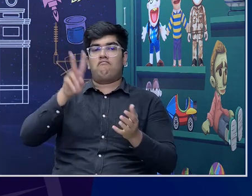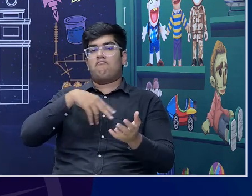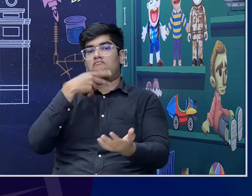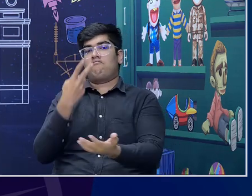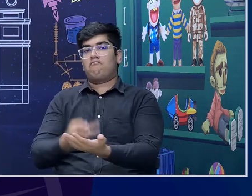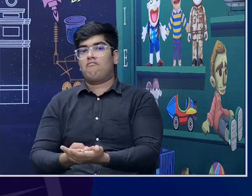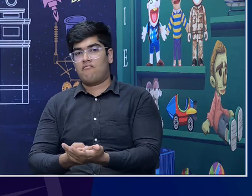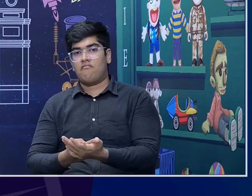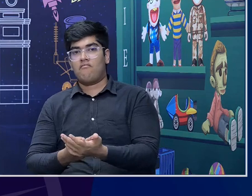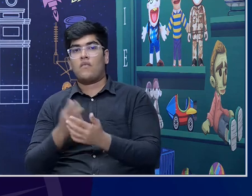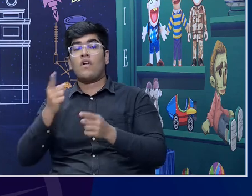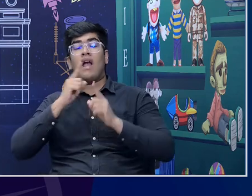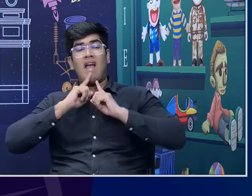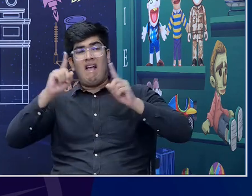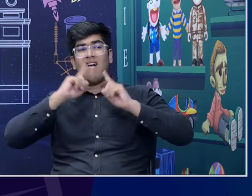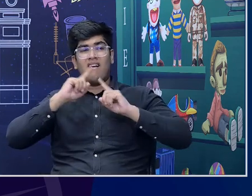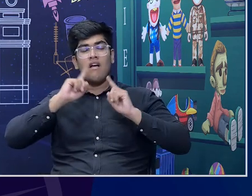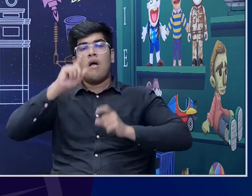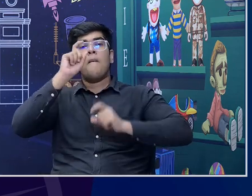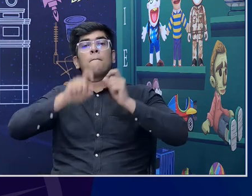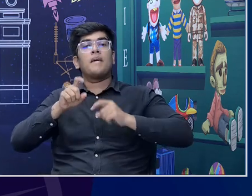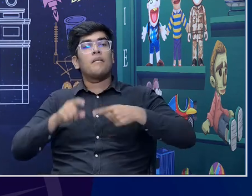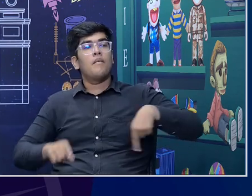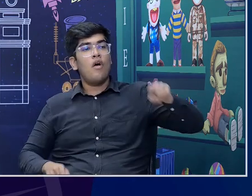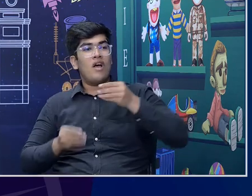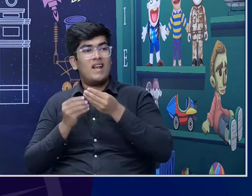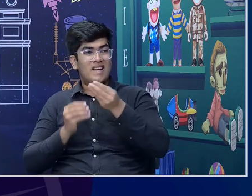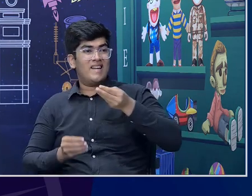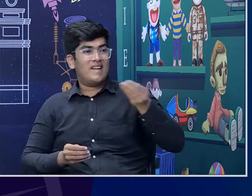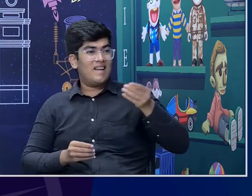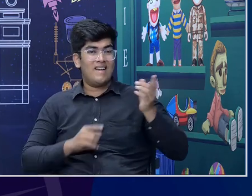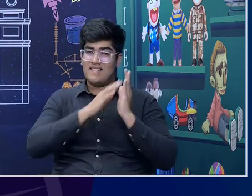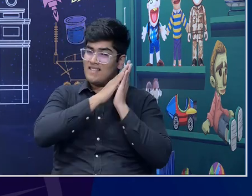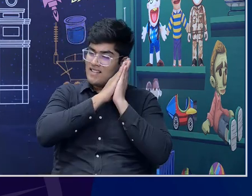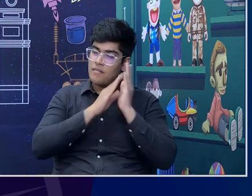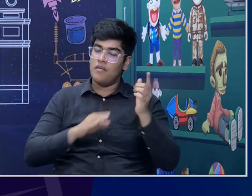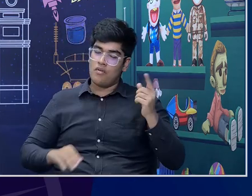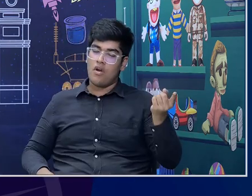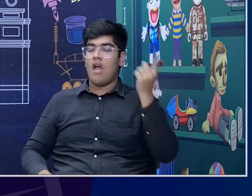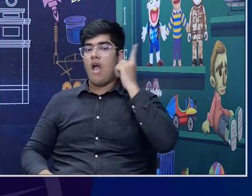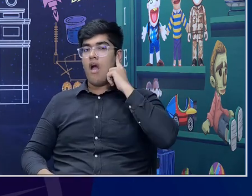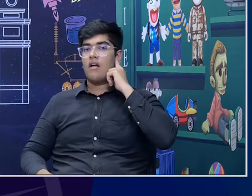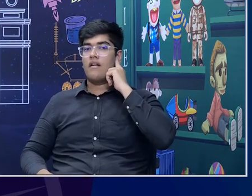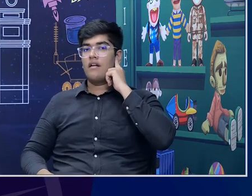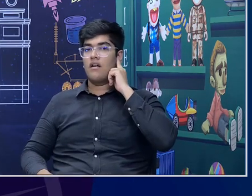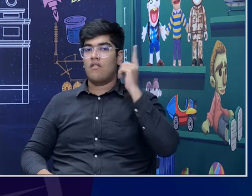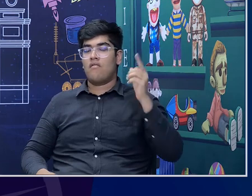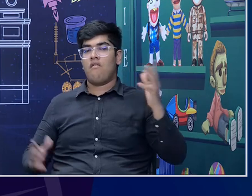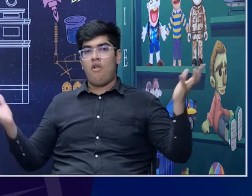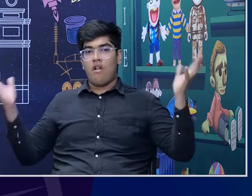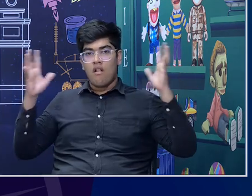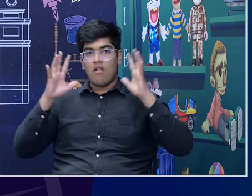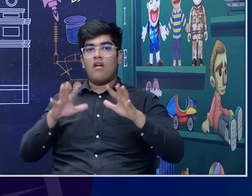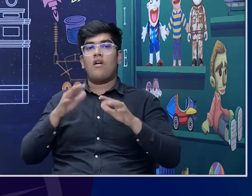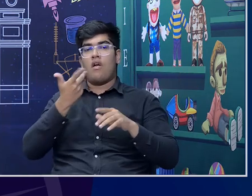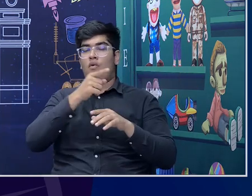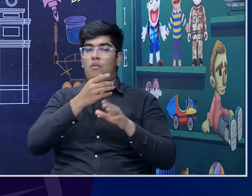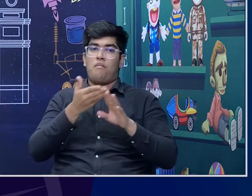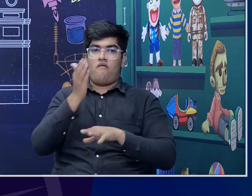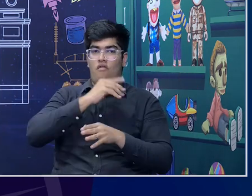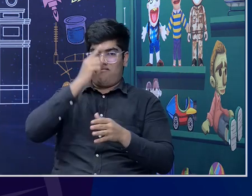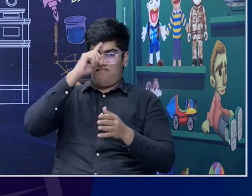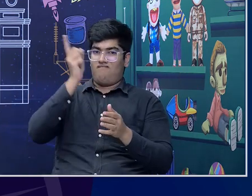चिल आए थे तो उनकी आवास सुनके जो आसपास लोग सो रहे थे सब आए जब उनकी आग खुलिया वो तो भीहोश हो